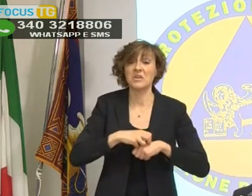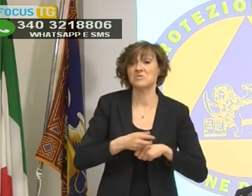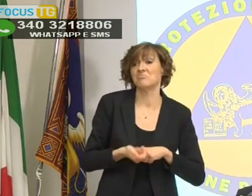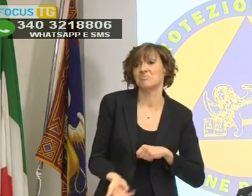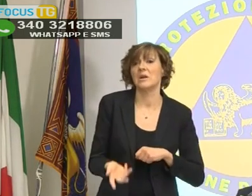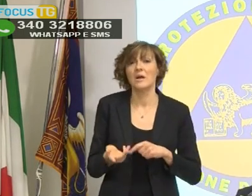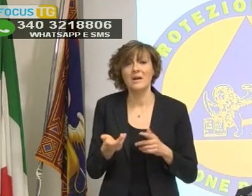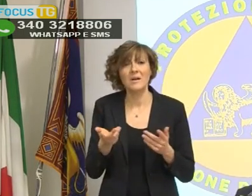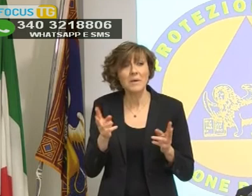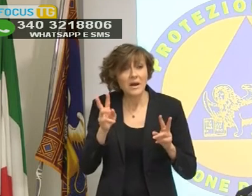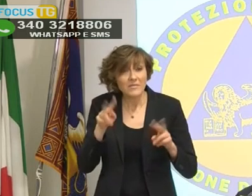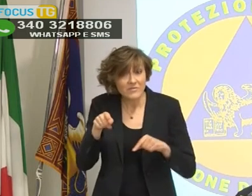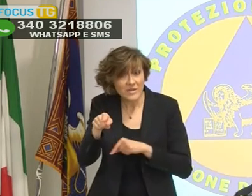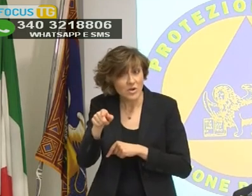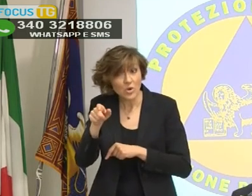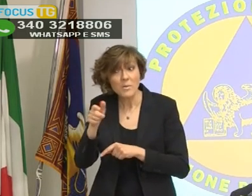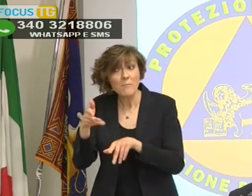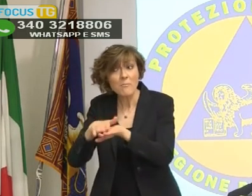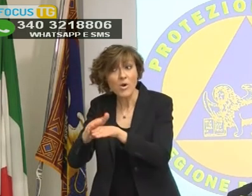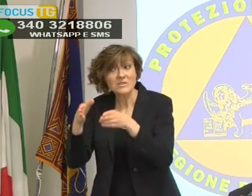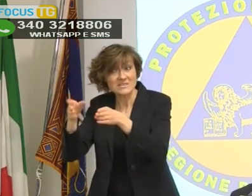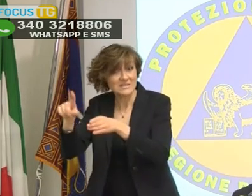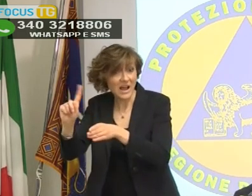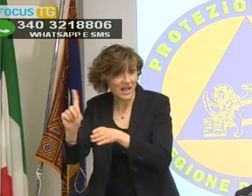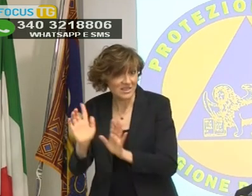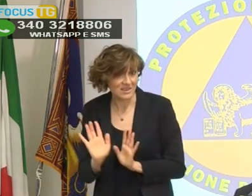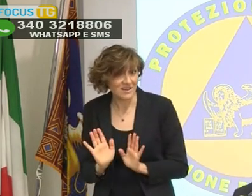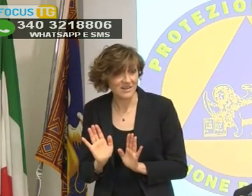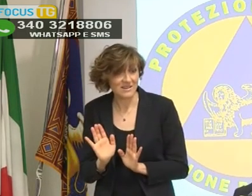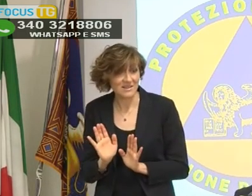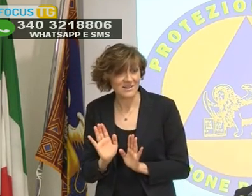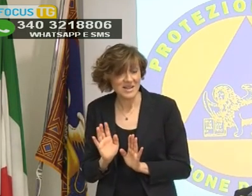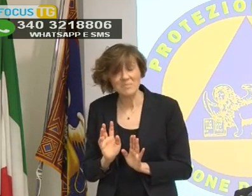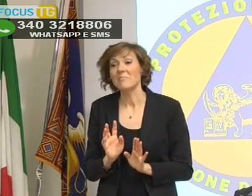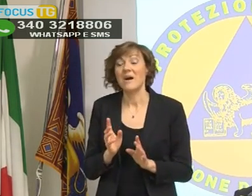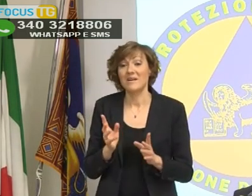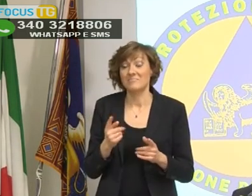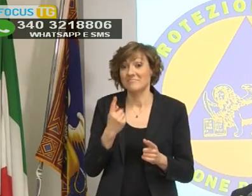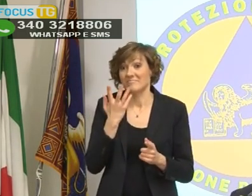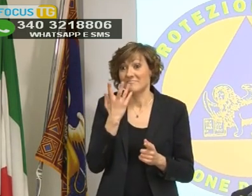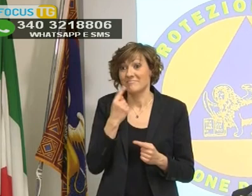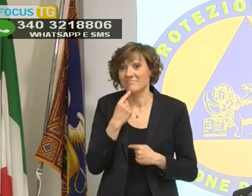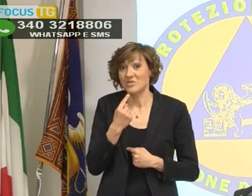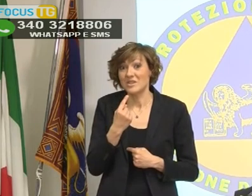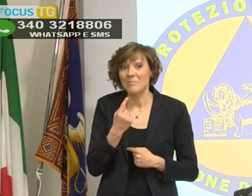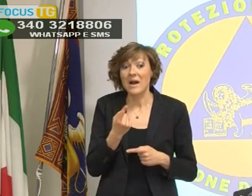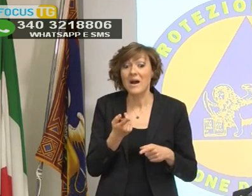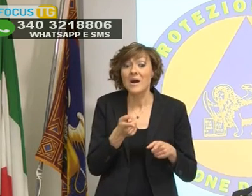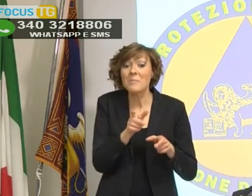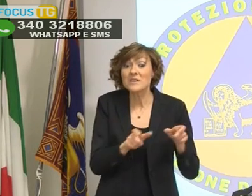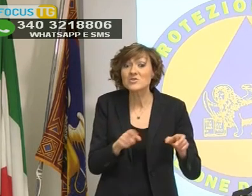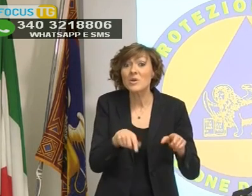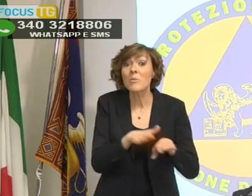morti in strada ad esempio, perché non abbiamo avuto altre mortalità, ma tutto ciò premesso, ma come sono morti